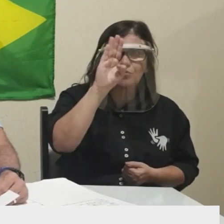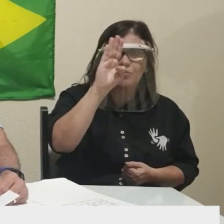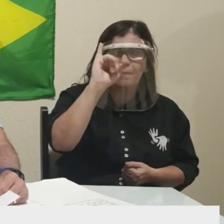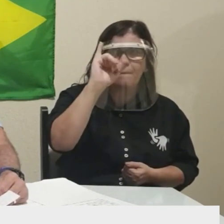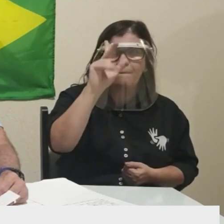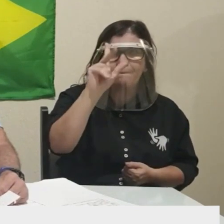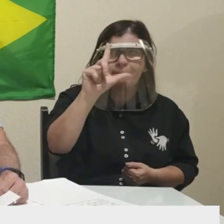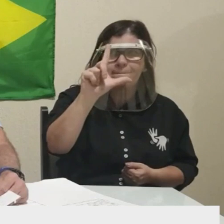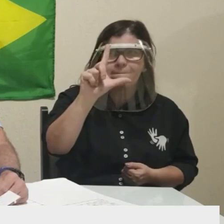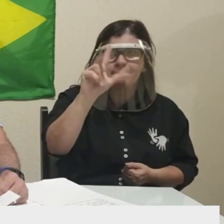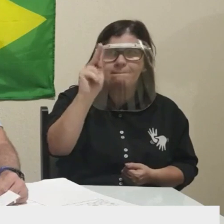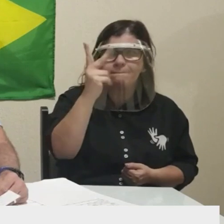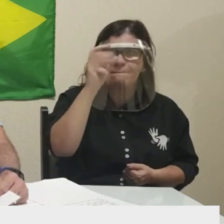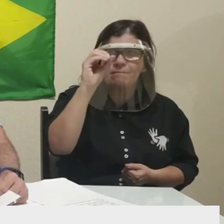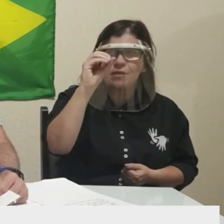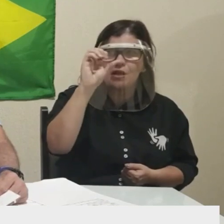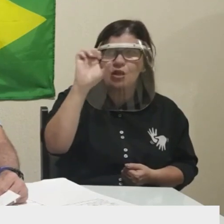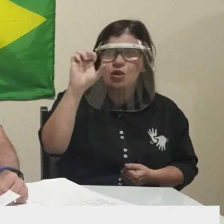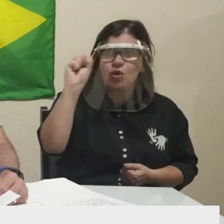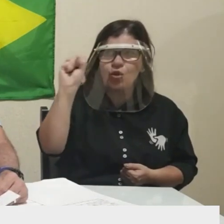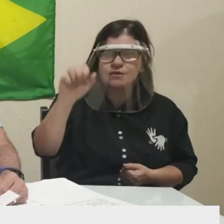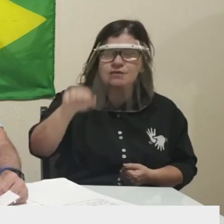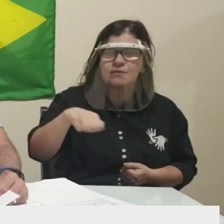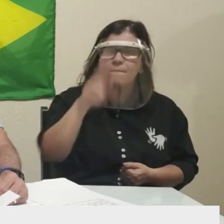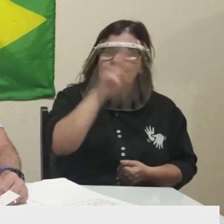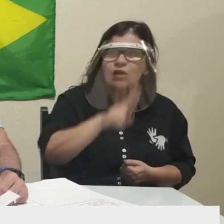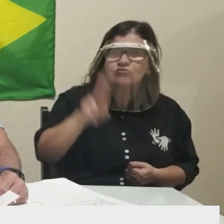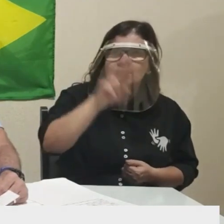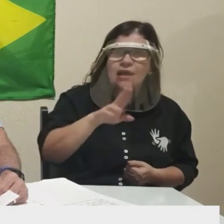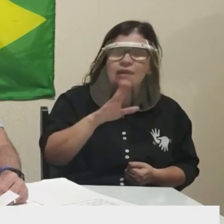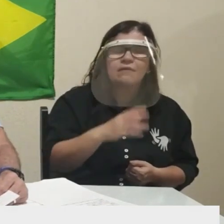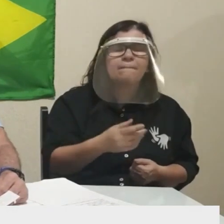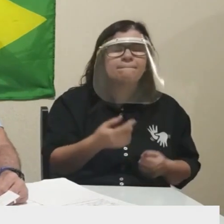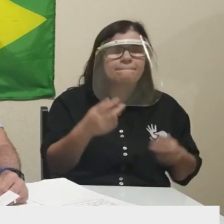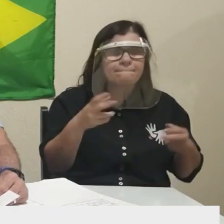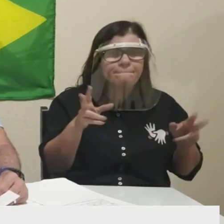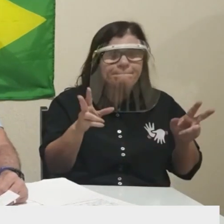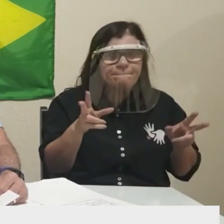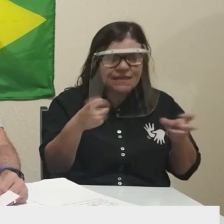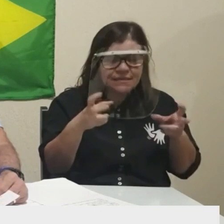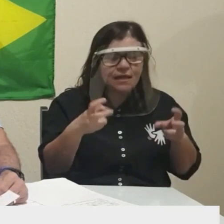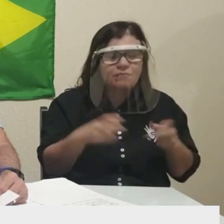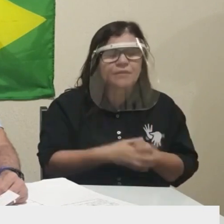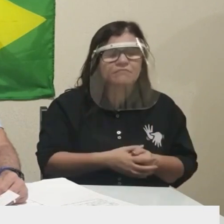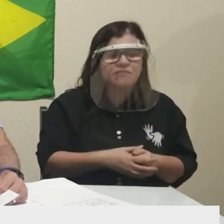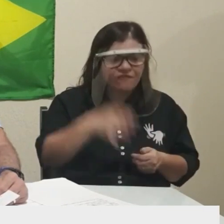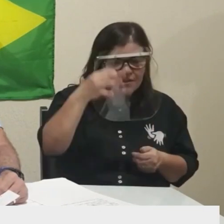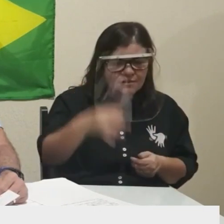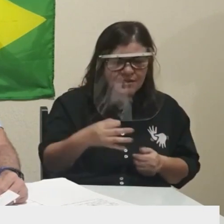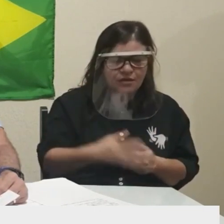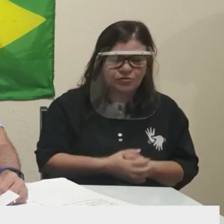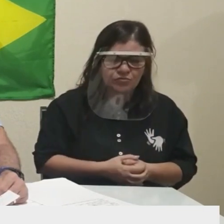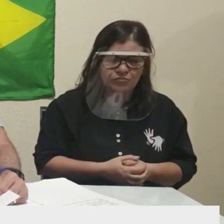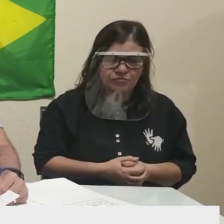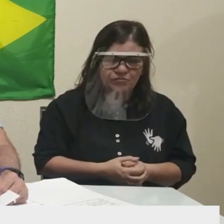milagre também. Estamos colocando todos os batalhões de engenharia do Exército trabalhando. E ele, quando vende, quando tem uma